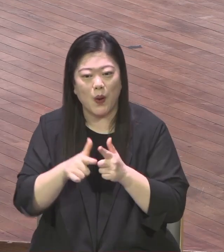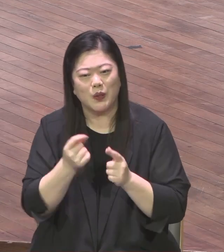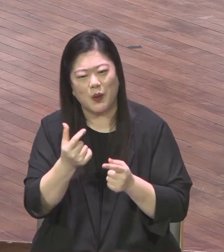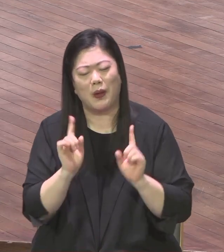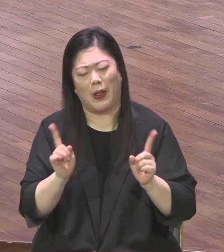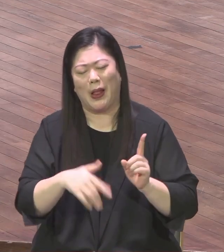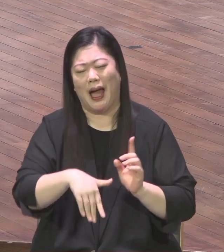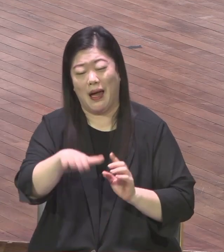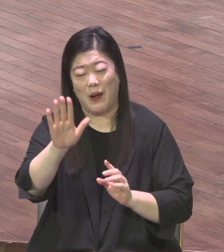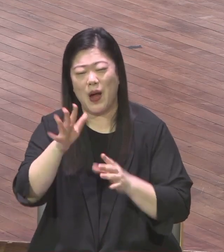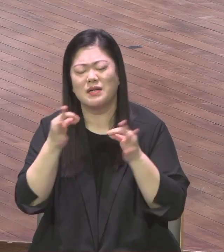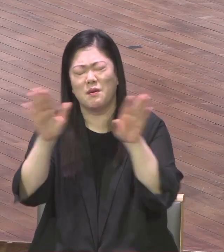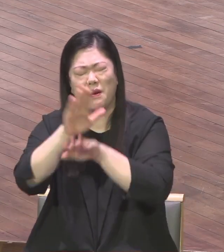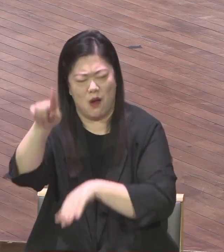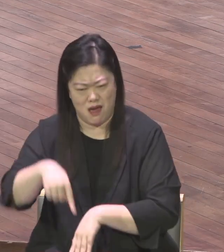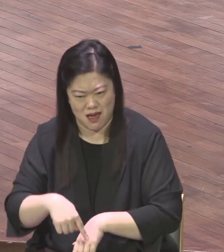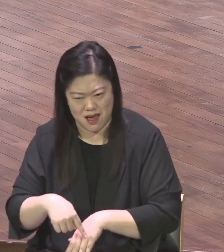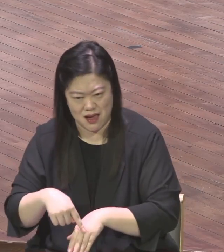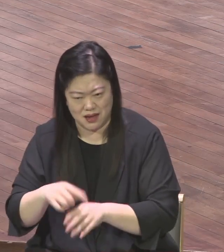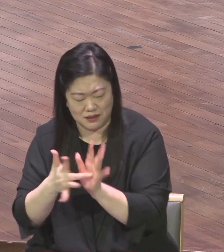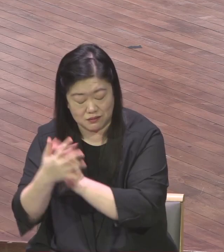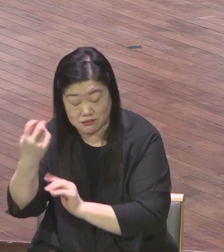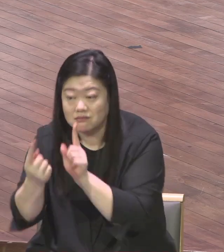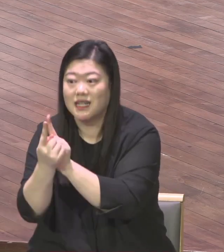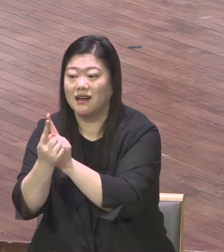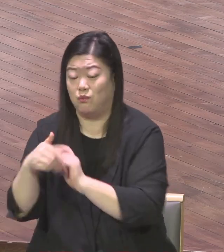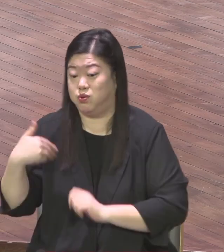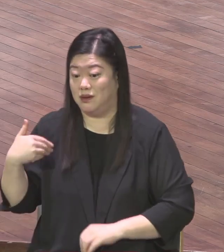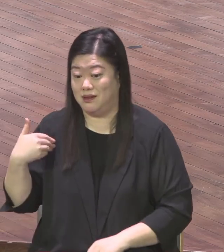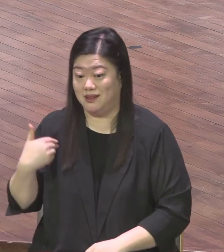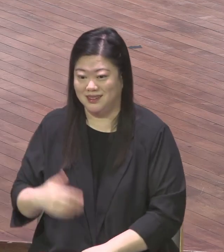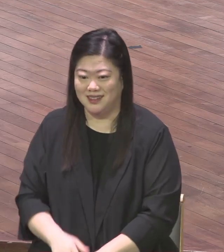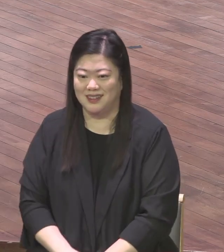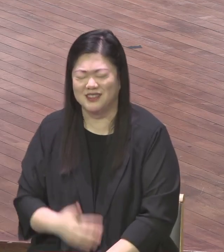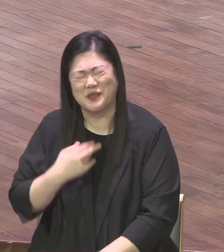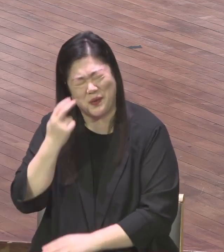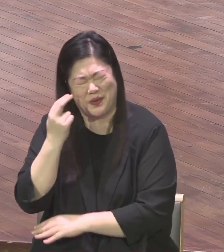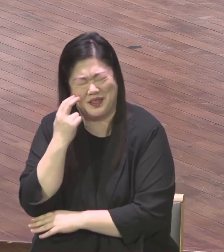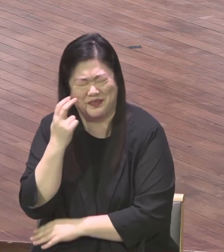없고 심야 때 밤이 깊어졌을 때